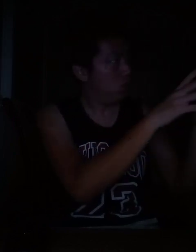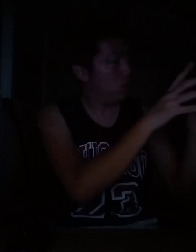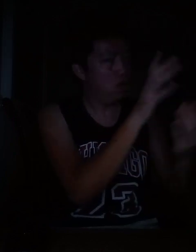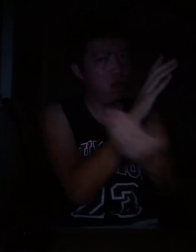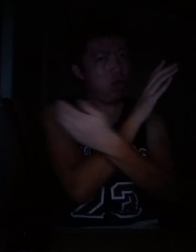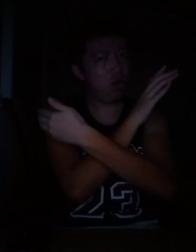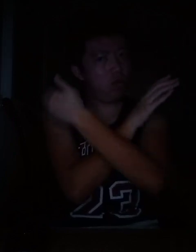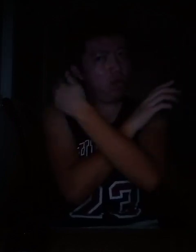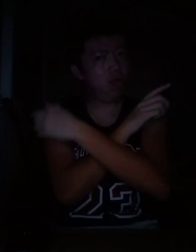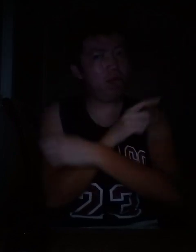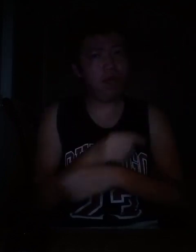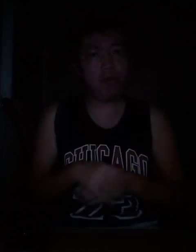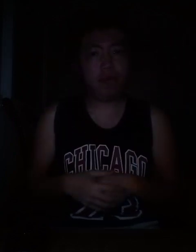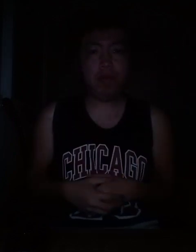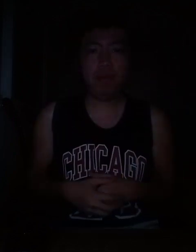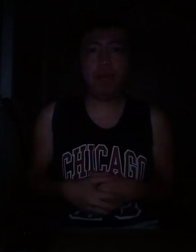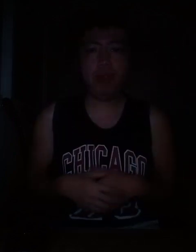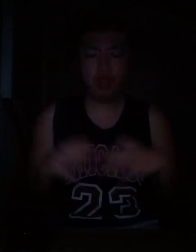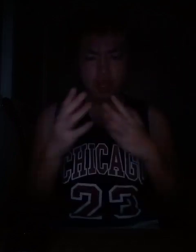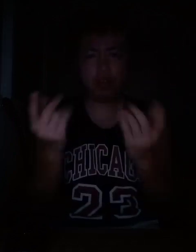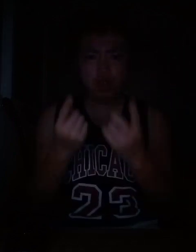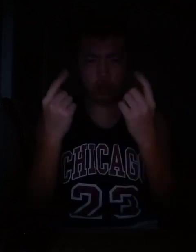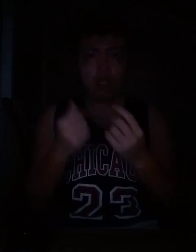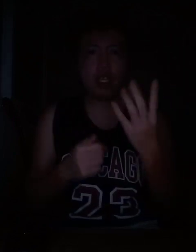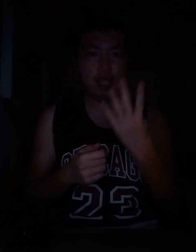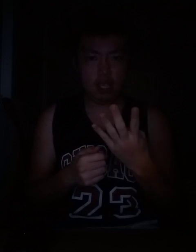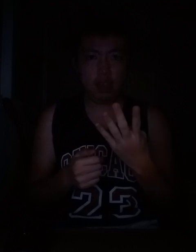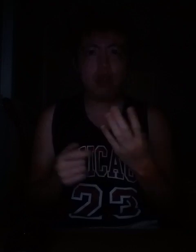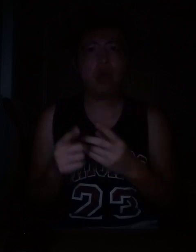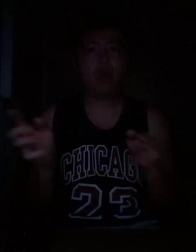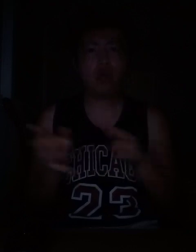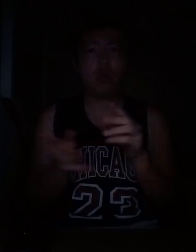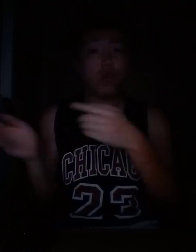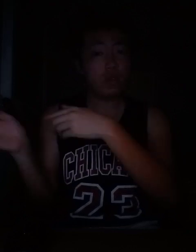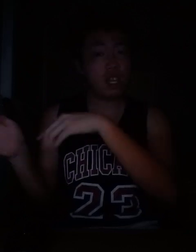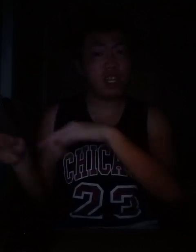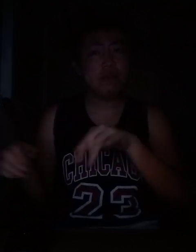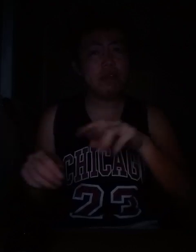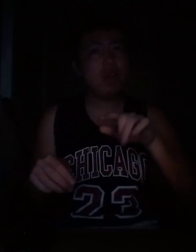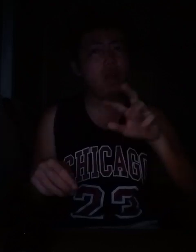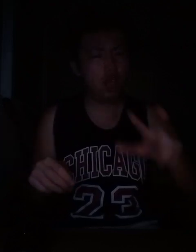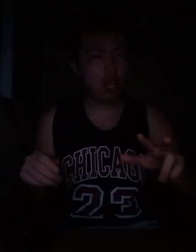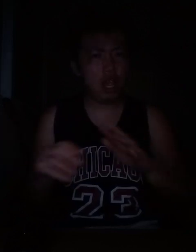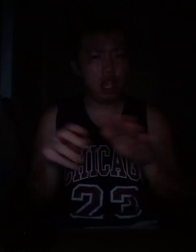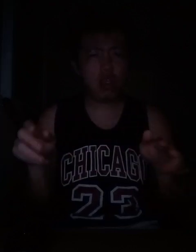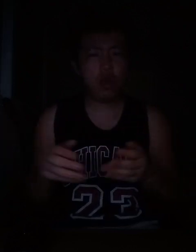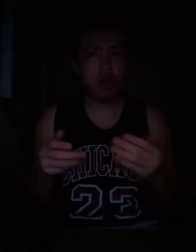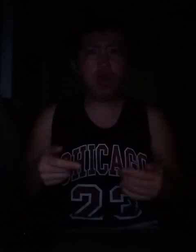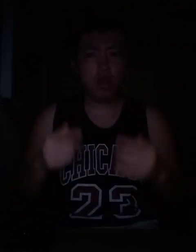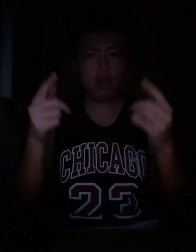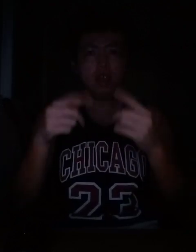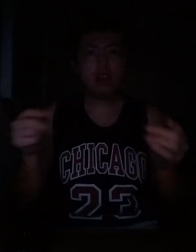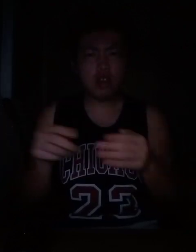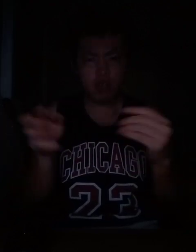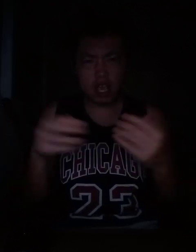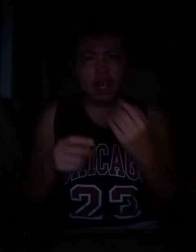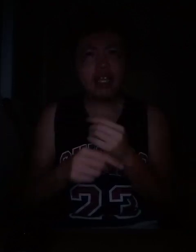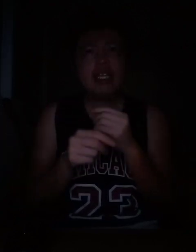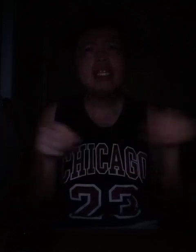형태입니다. 태풍은 모레 새벽 4시쯤 서귀포 동쪽 약 130km 해상으로 올라와 제주에 가장 근접할